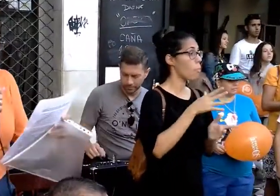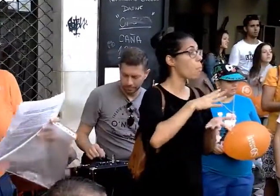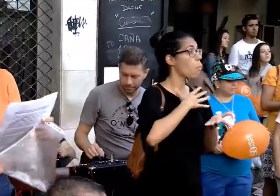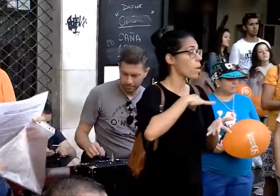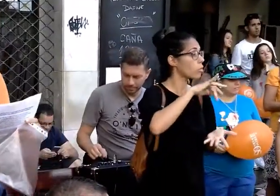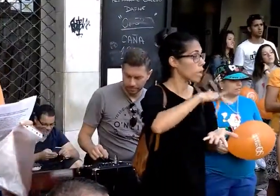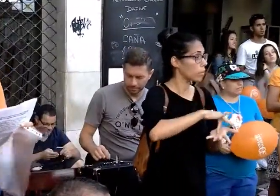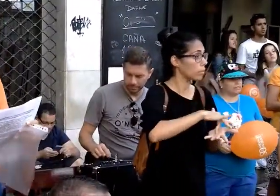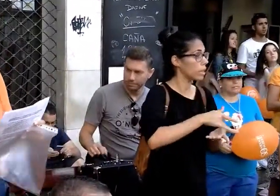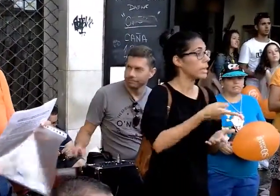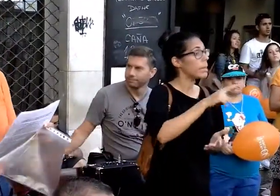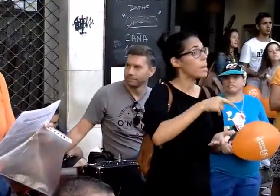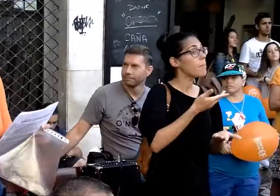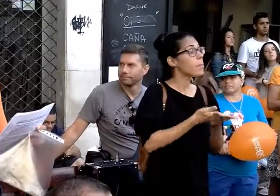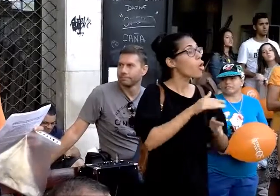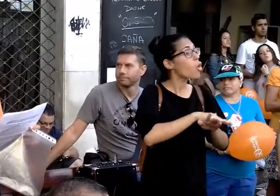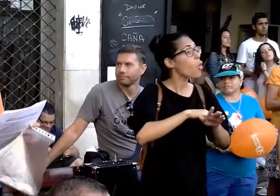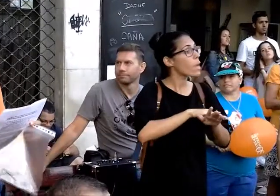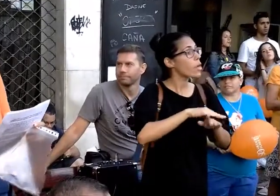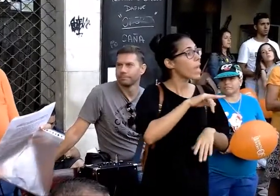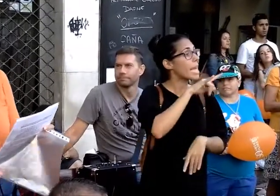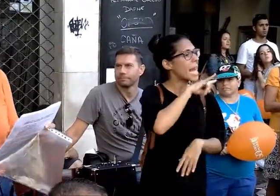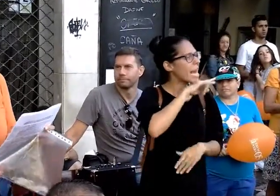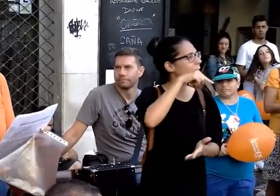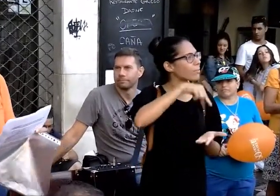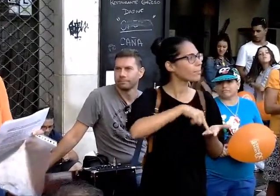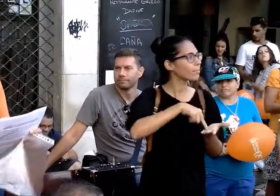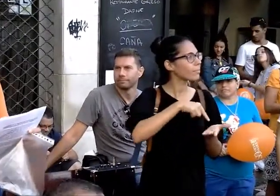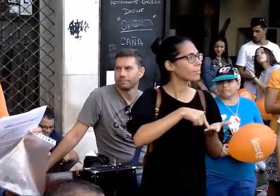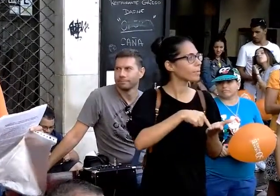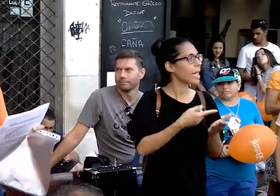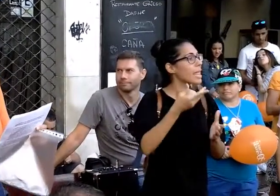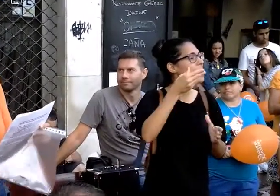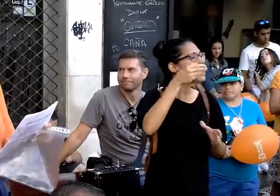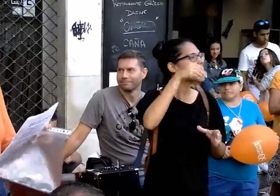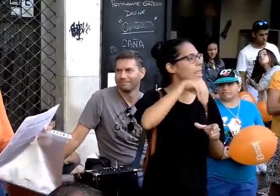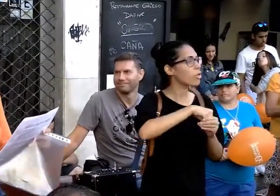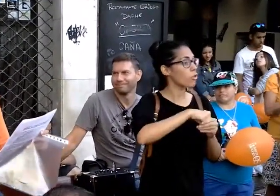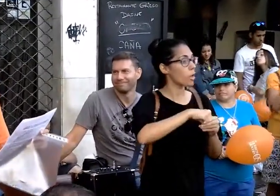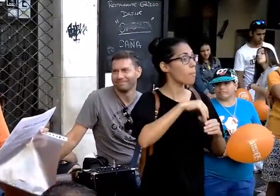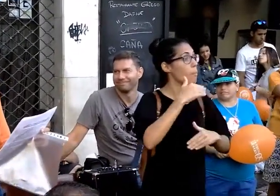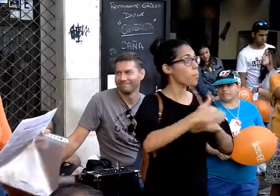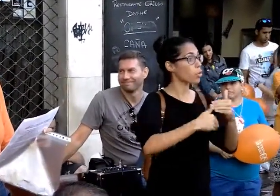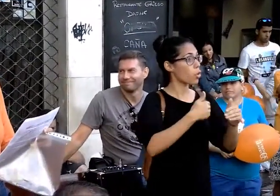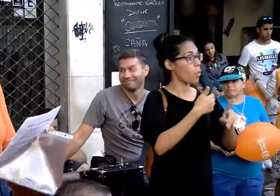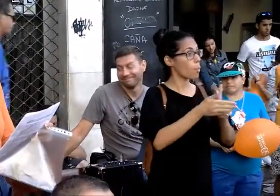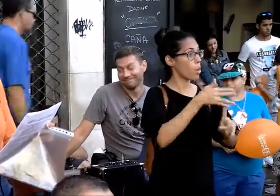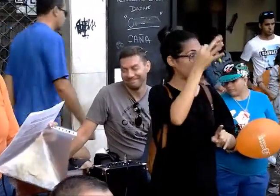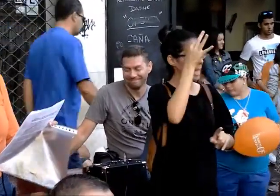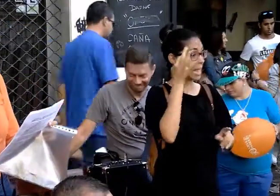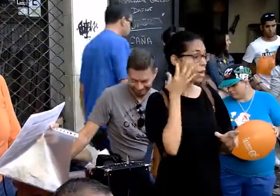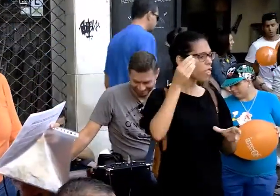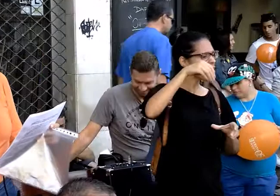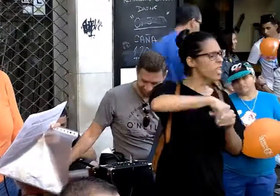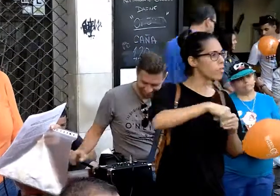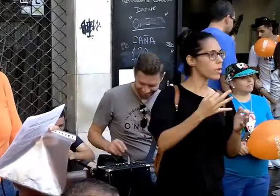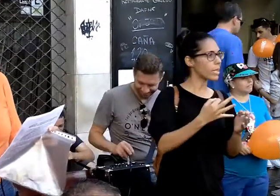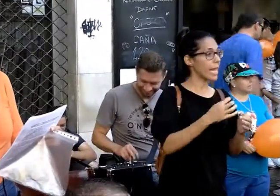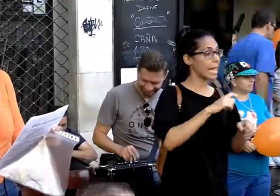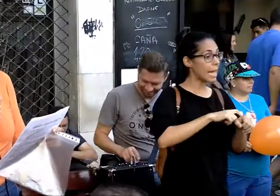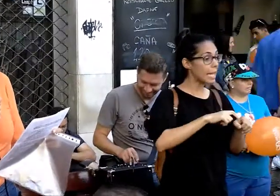Instamos al Gobierno de Canarias a incluir en el Protocolo de Violencia de Género las